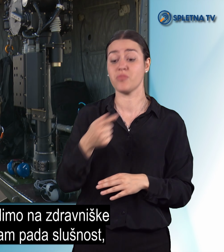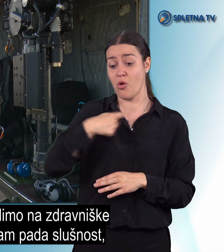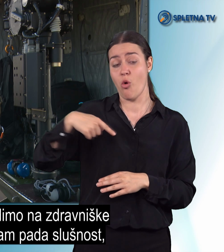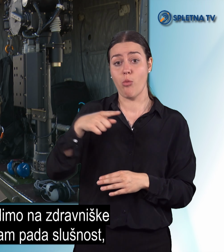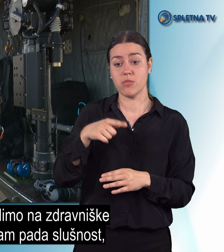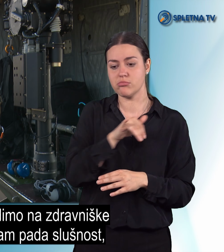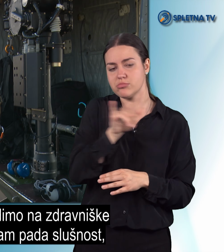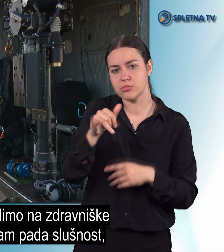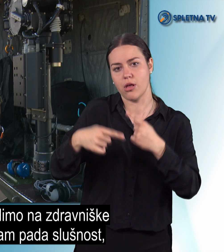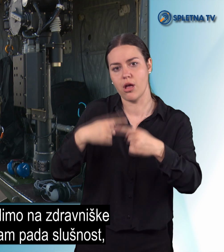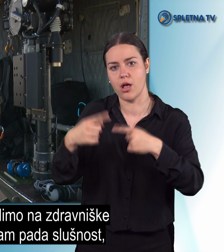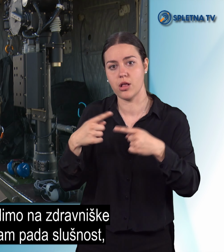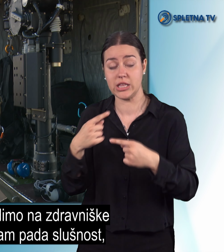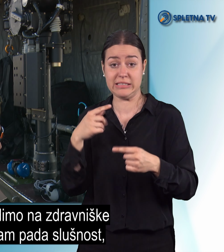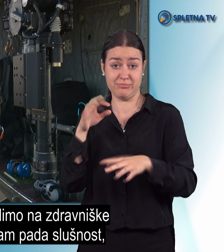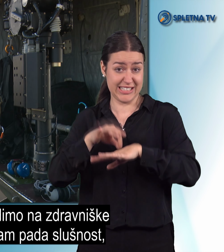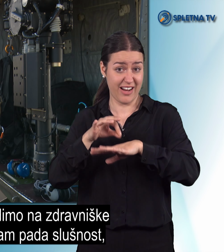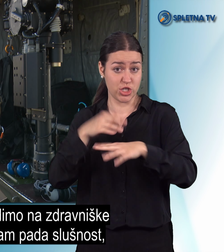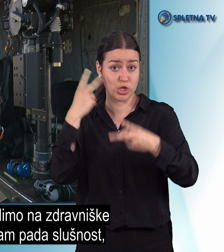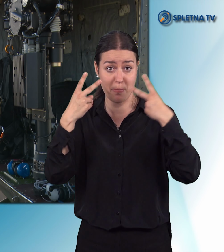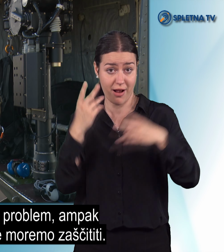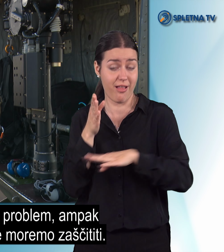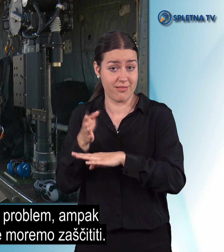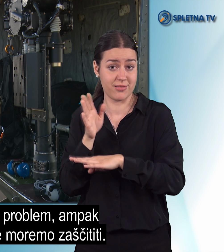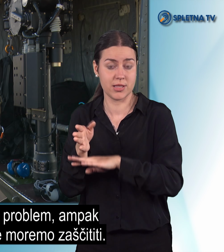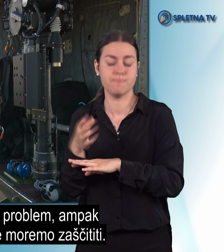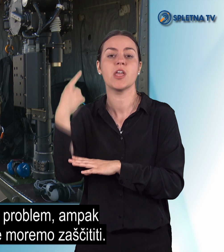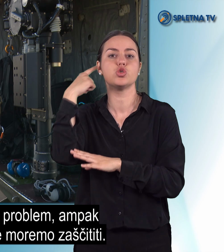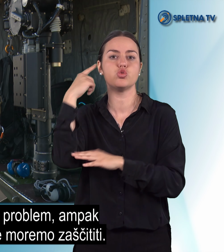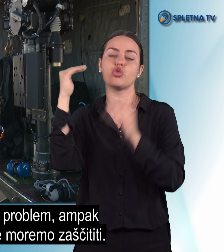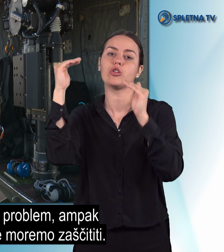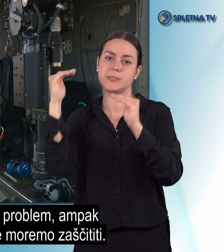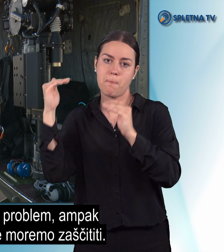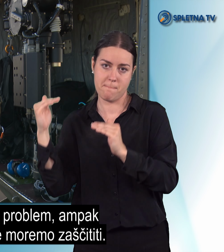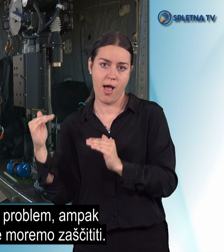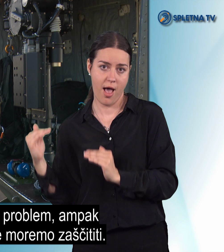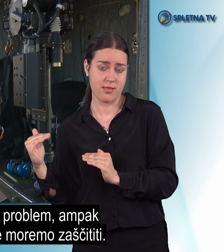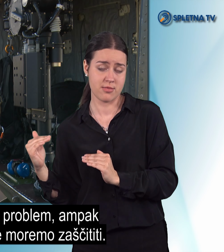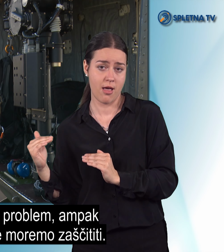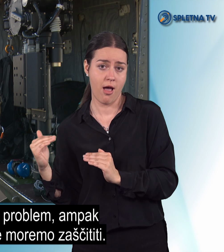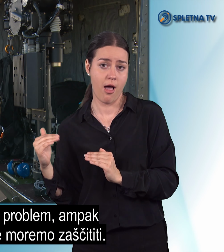na zdravniške, nam pada slušnost, ne, nam pada, se pojavlja problem.